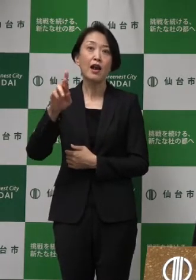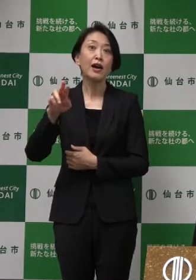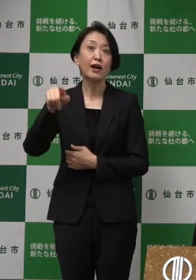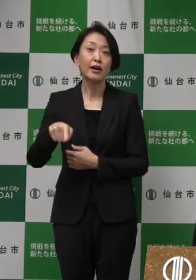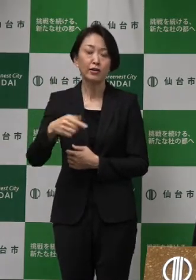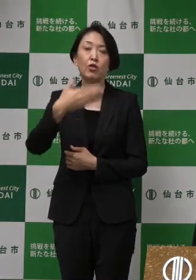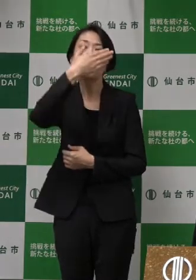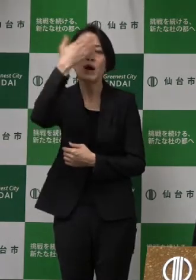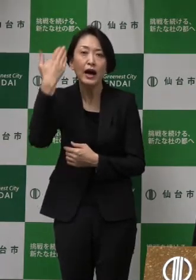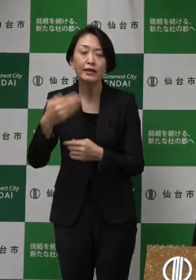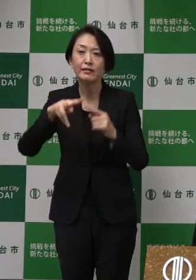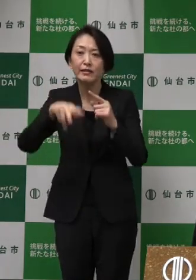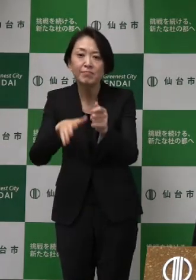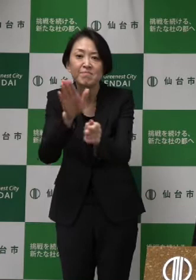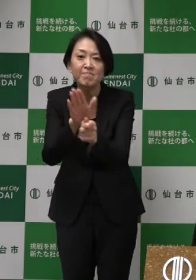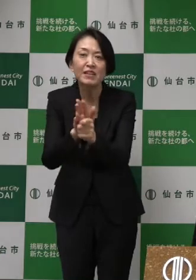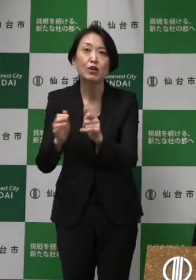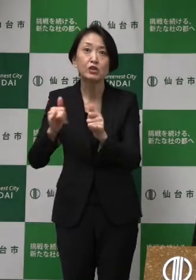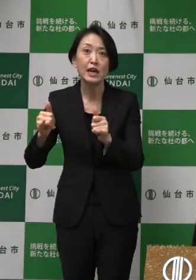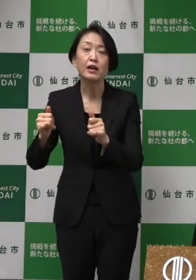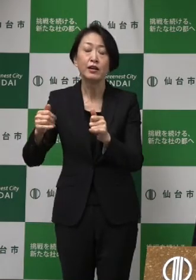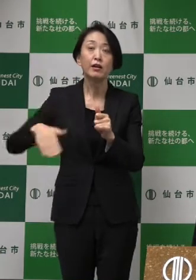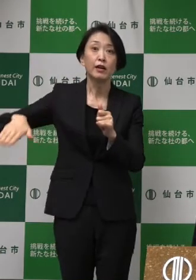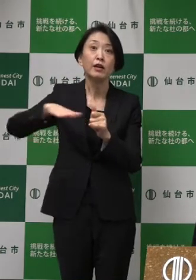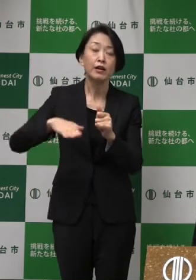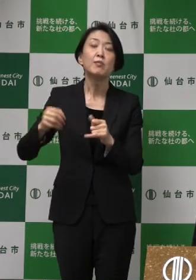の拡充、あとスーパーシーモだと思いますけど、こちら